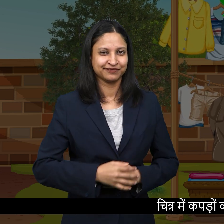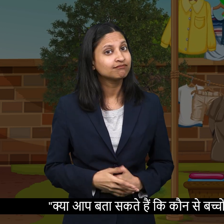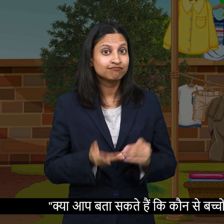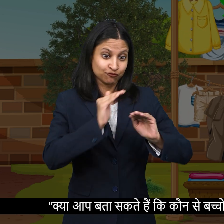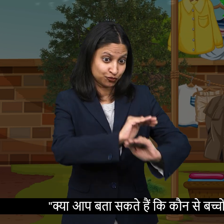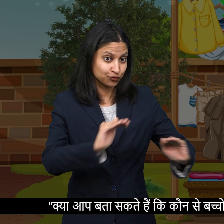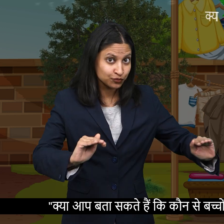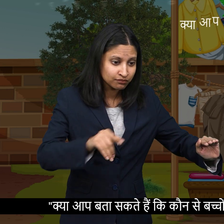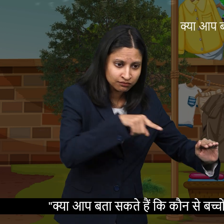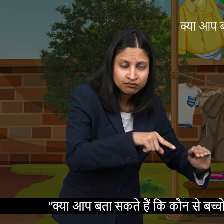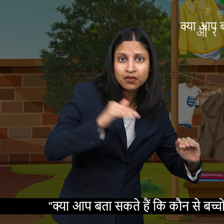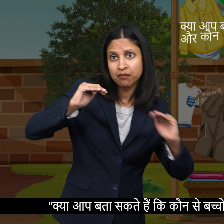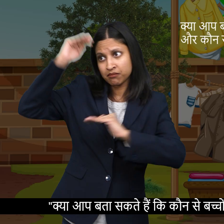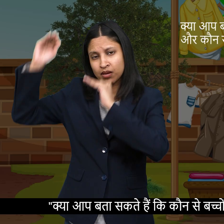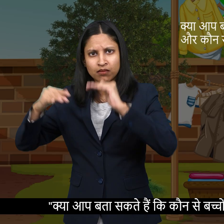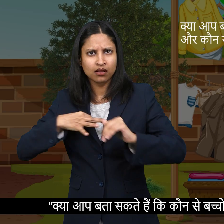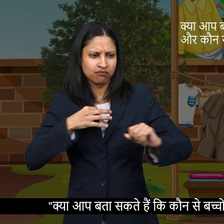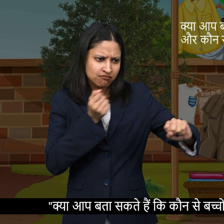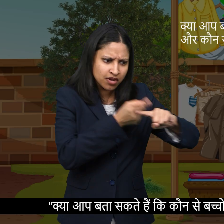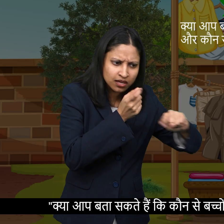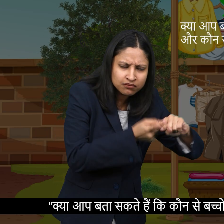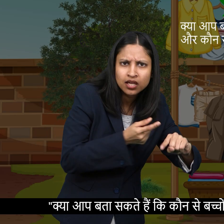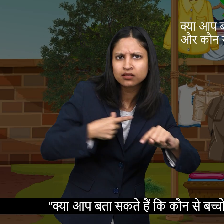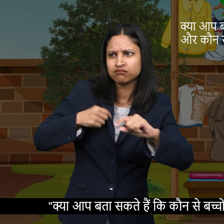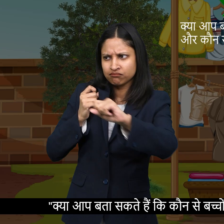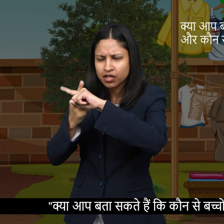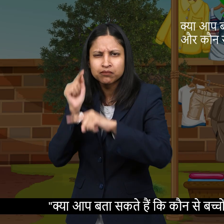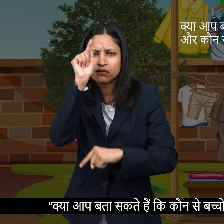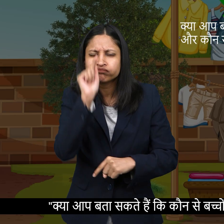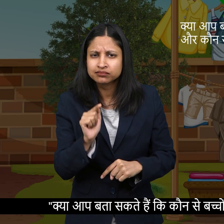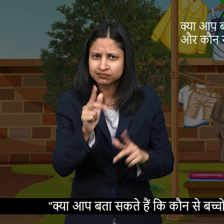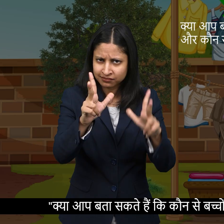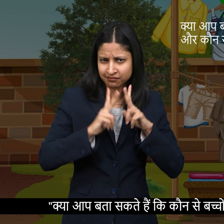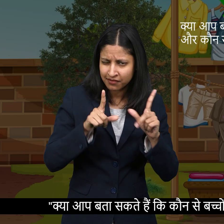क्या आप बता सकते हैं कि कौन से बच्चों के लिए है और कौन से बड़ों के लिए है?